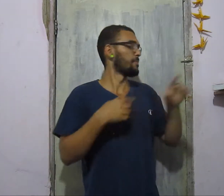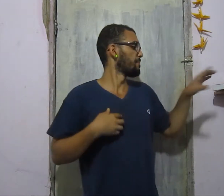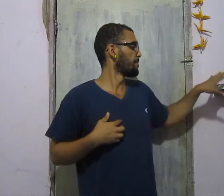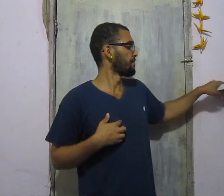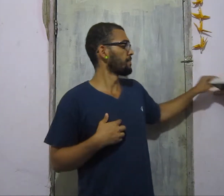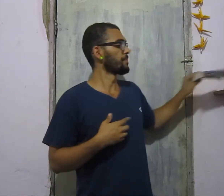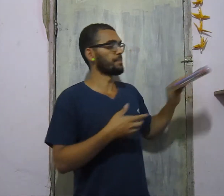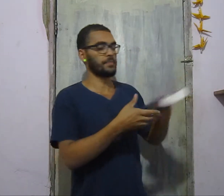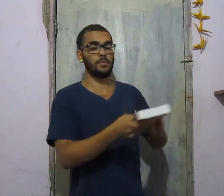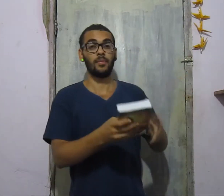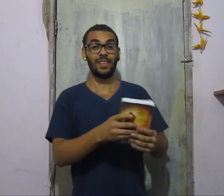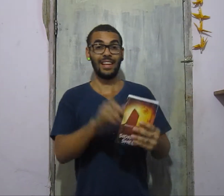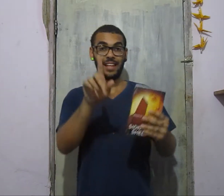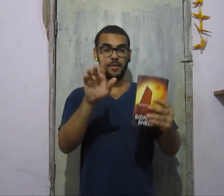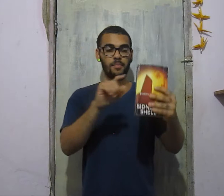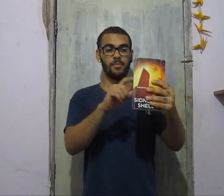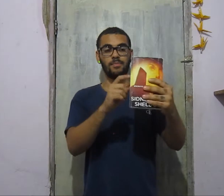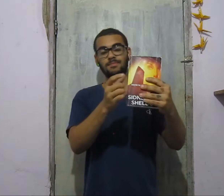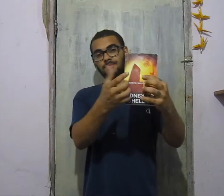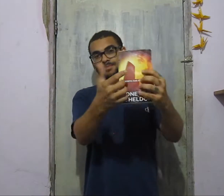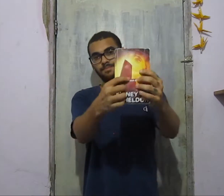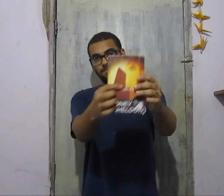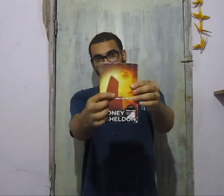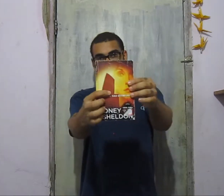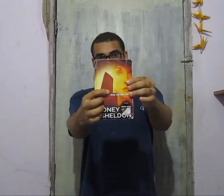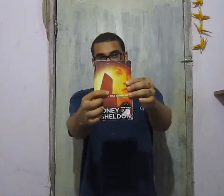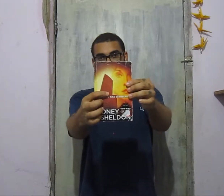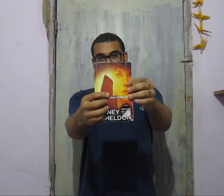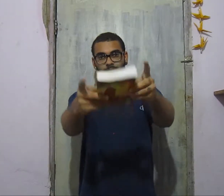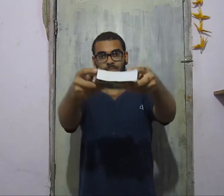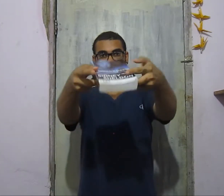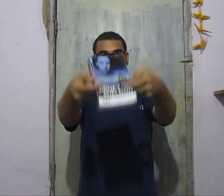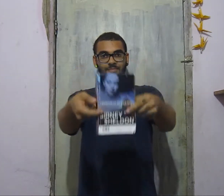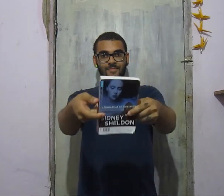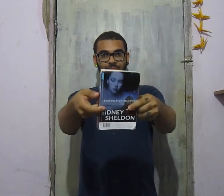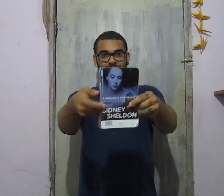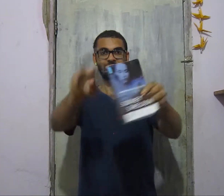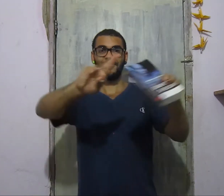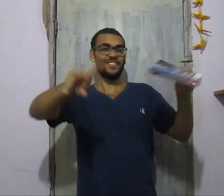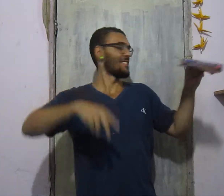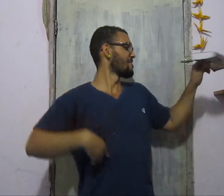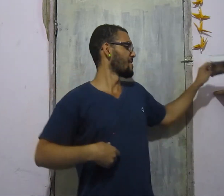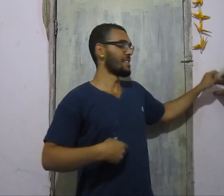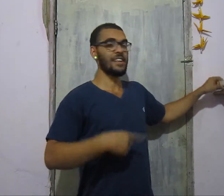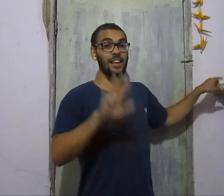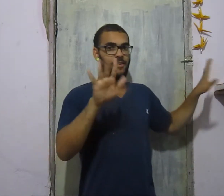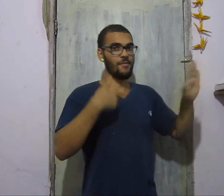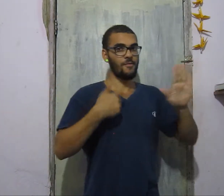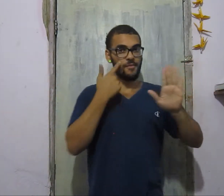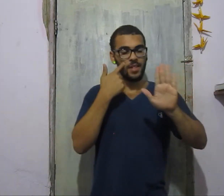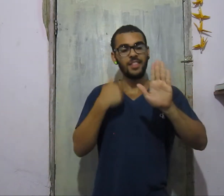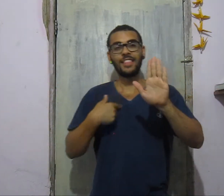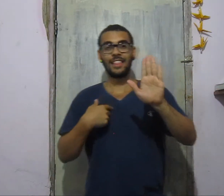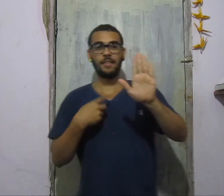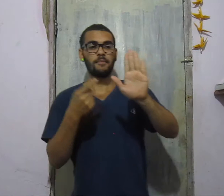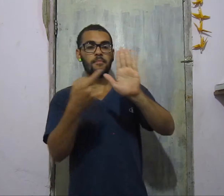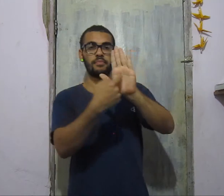Ó, de um lado, né, ele tem um livro e do outro, ele tem outro livro. Chama